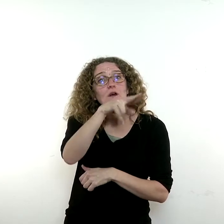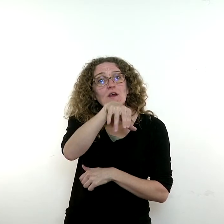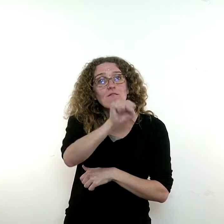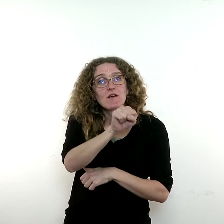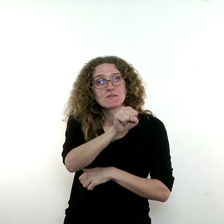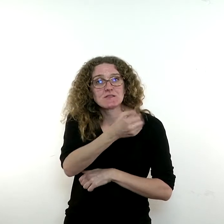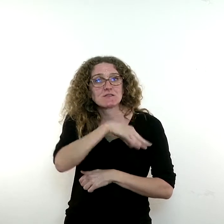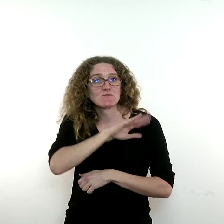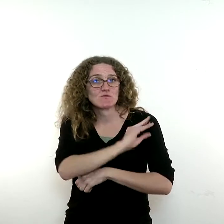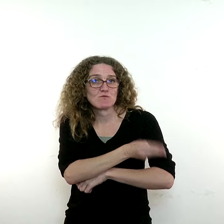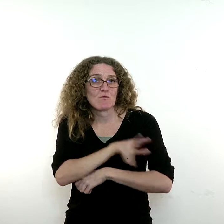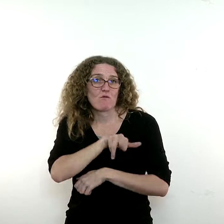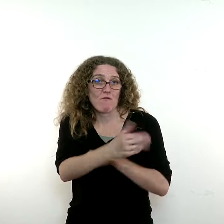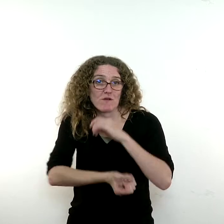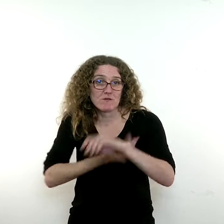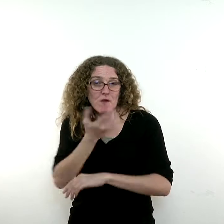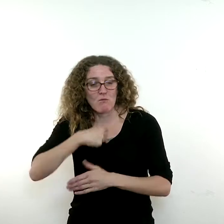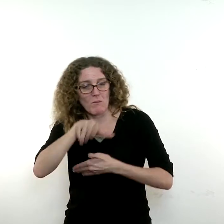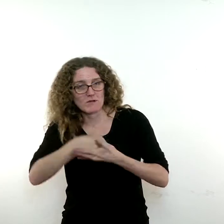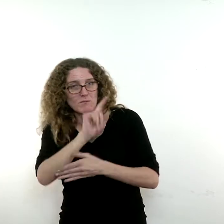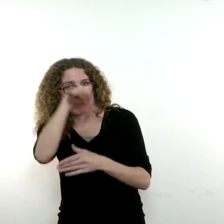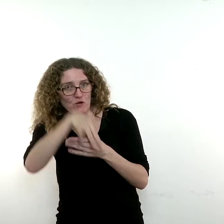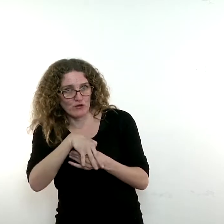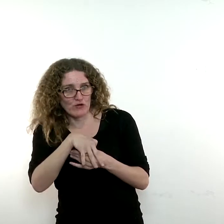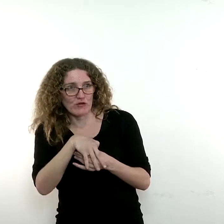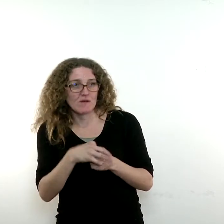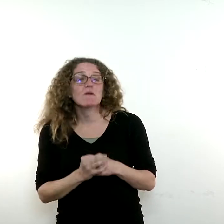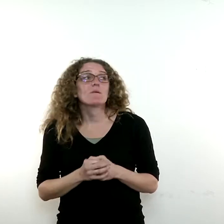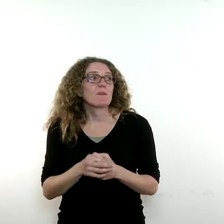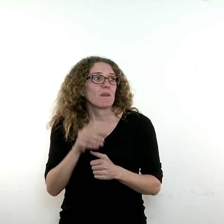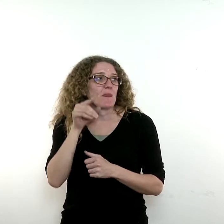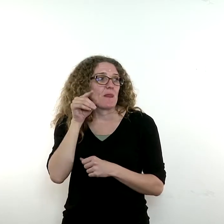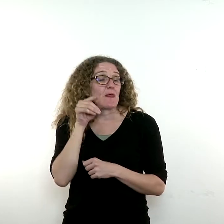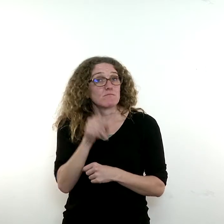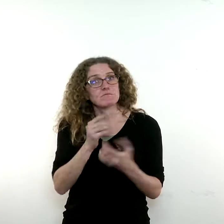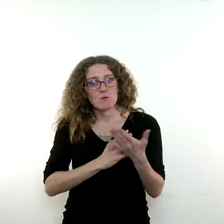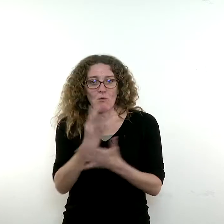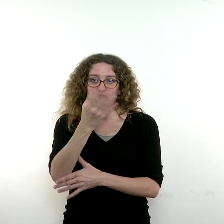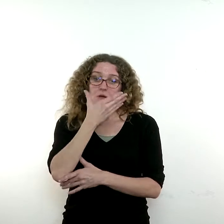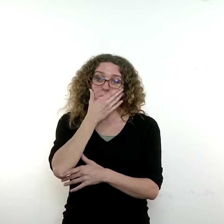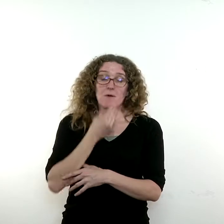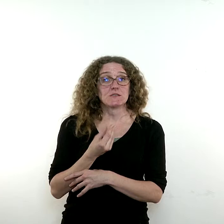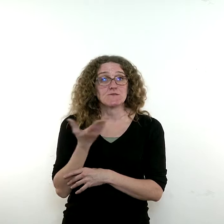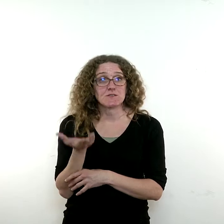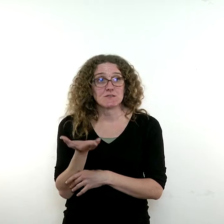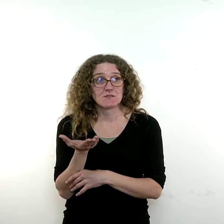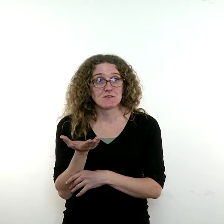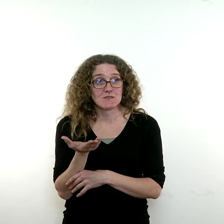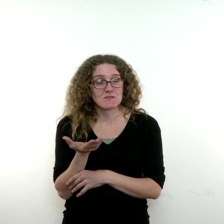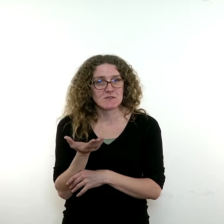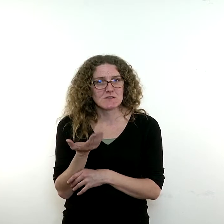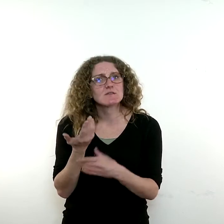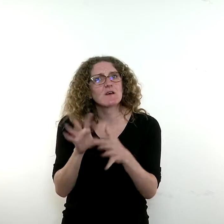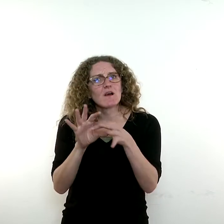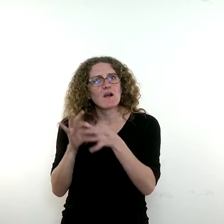simplement, je ne prendrai pas part au vote. Mais sachez que c'est un projet magnifique qui intègre un ancien projet,